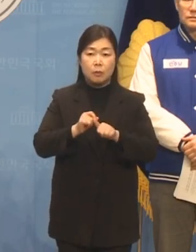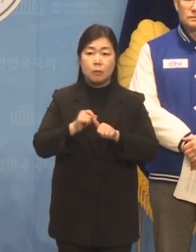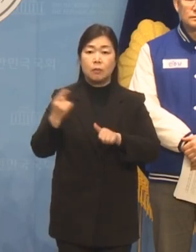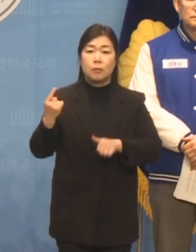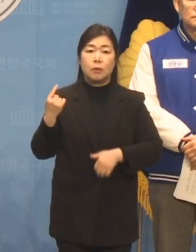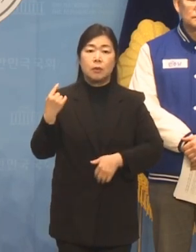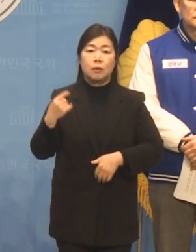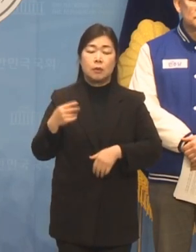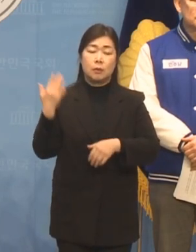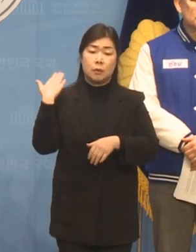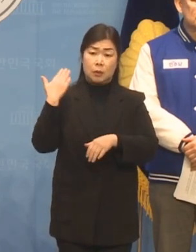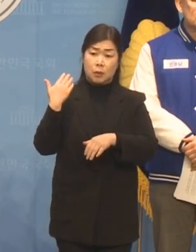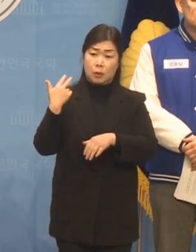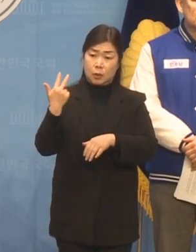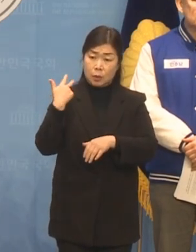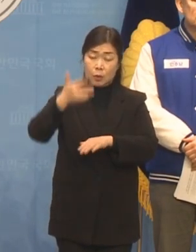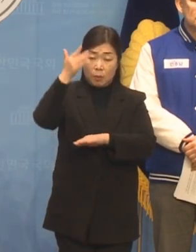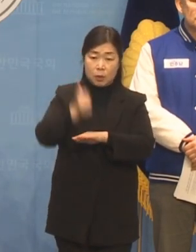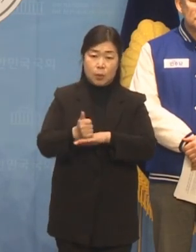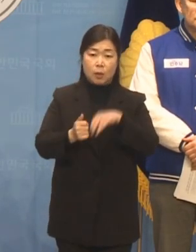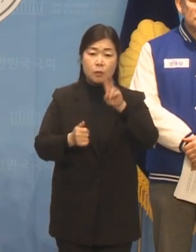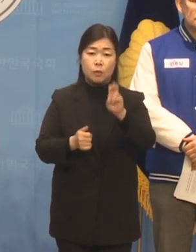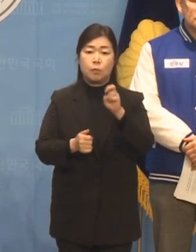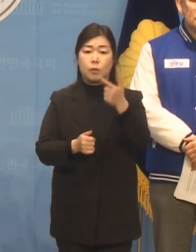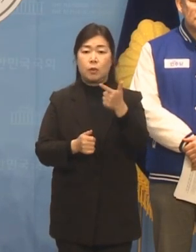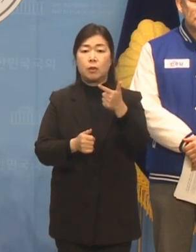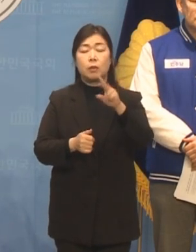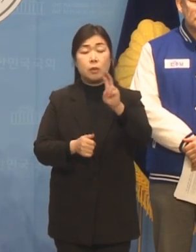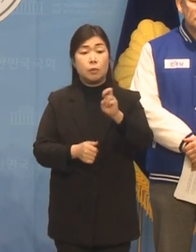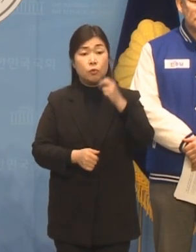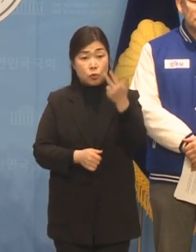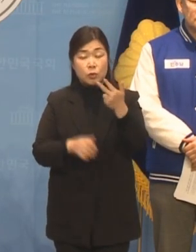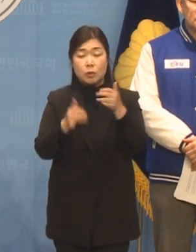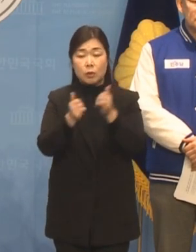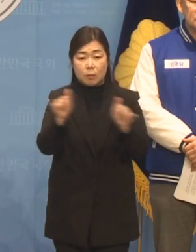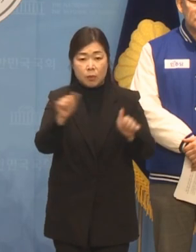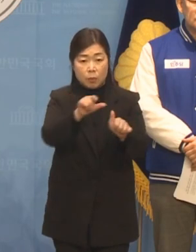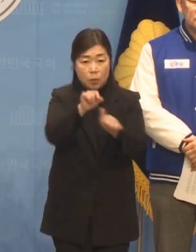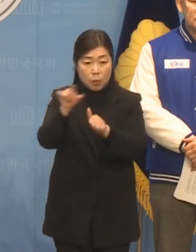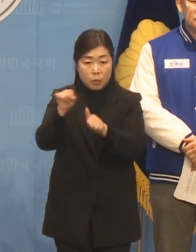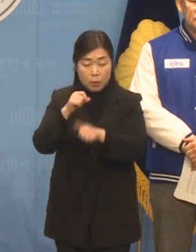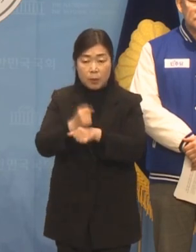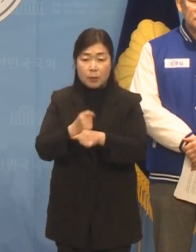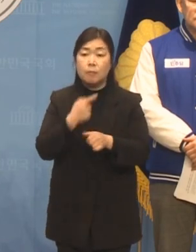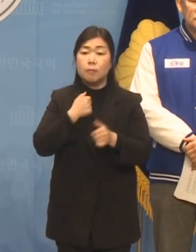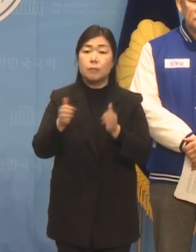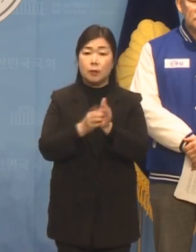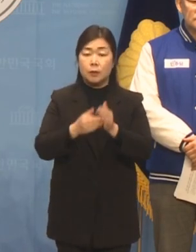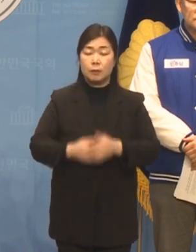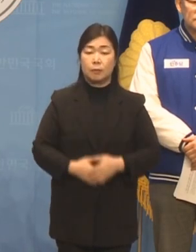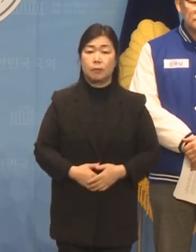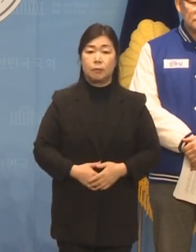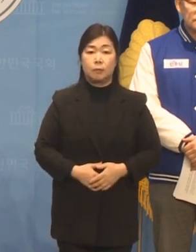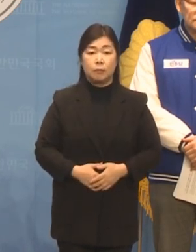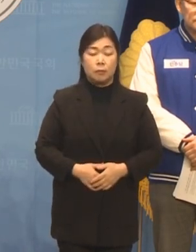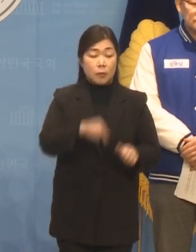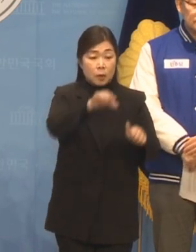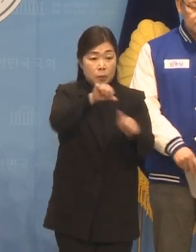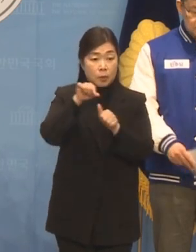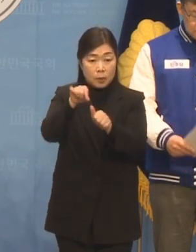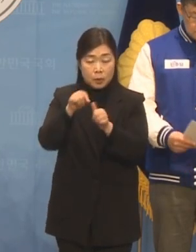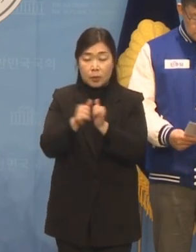27호 영입으로 마무리되었습니다. 2달 남짓한 긴 여정이었는데요. 저희 영입인재들은